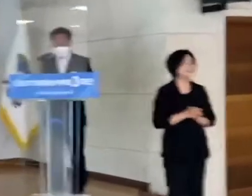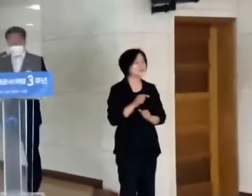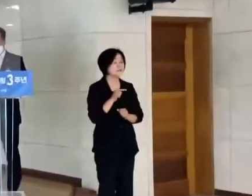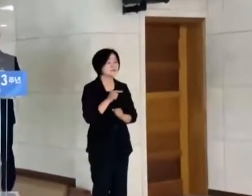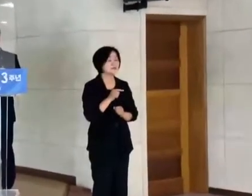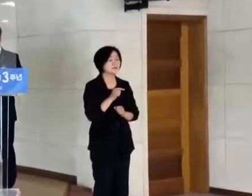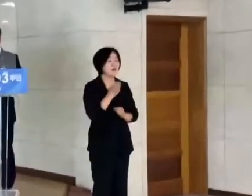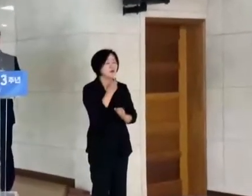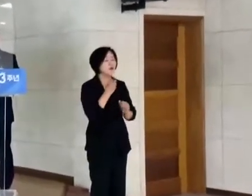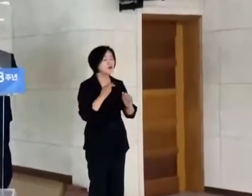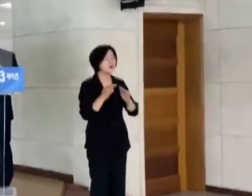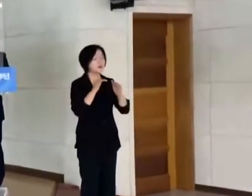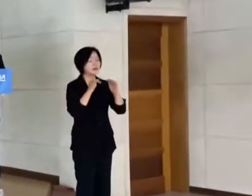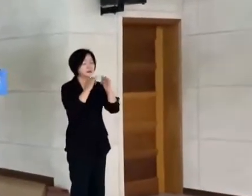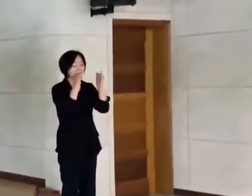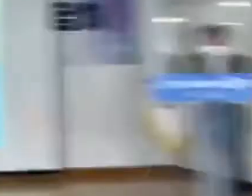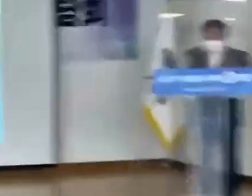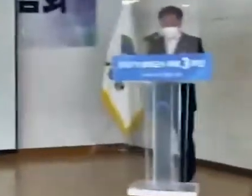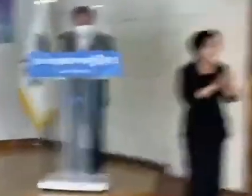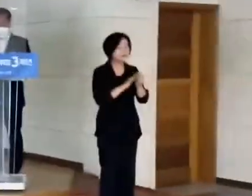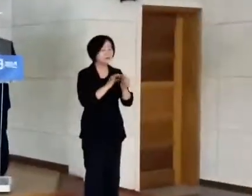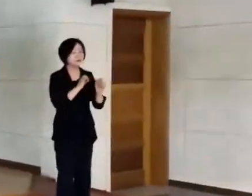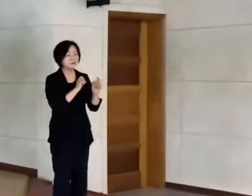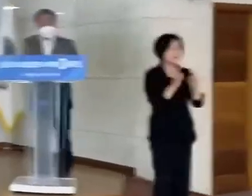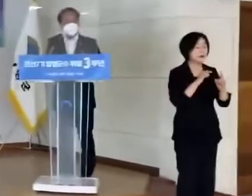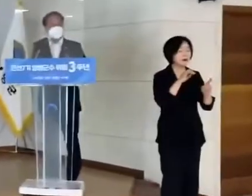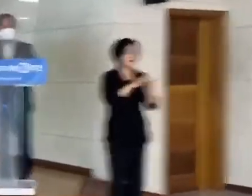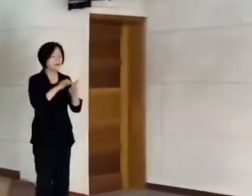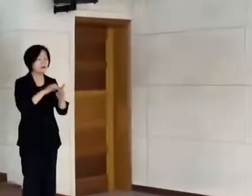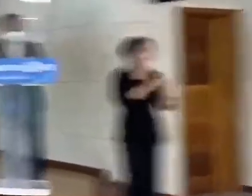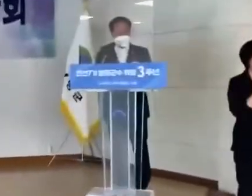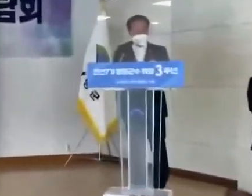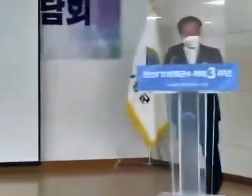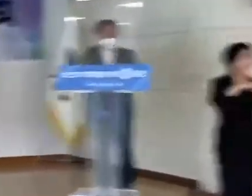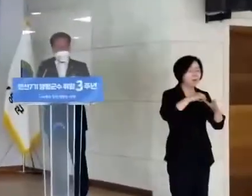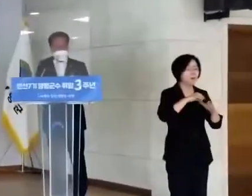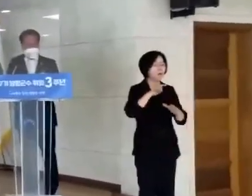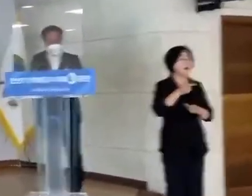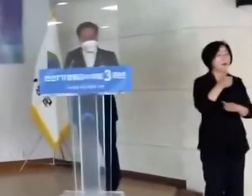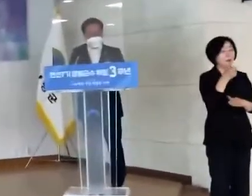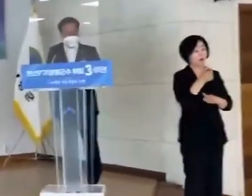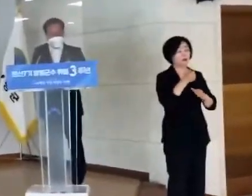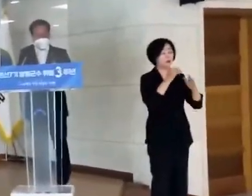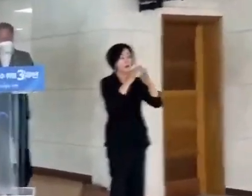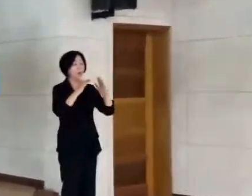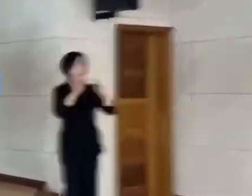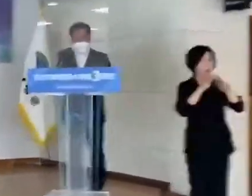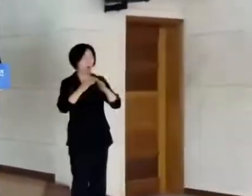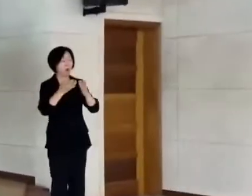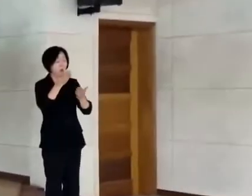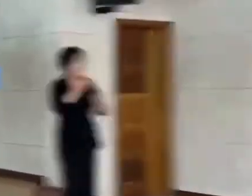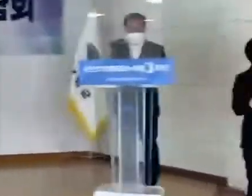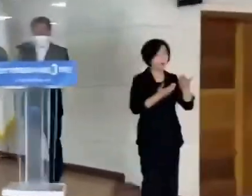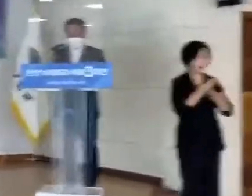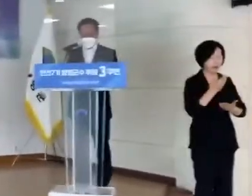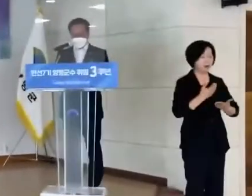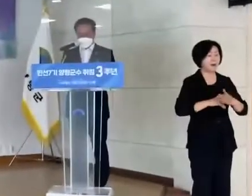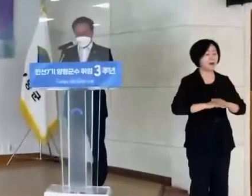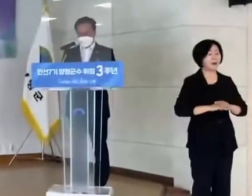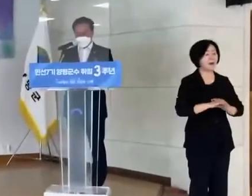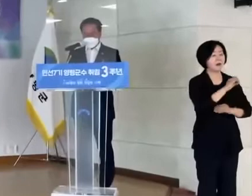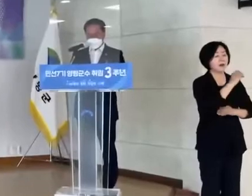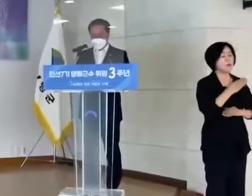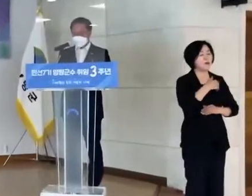그곳에는 경기도 사회서비스원 종합재가센터를 비롯해 총 150호 공급을 통해 우리